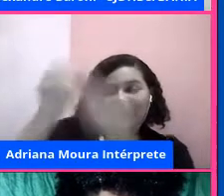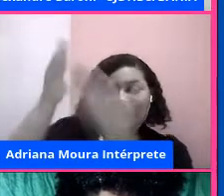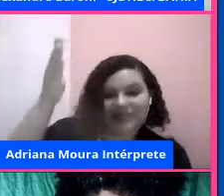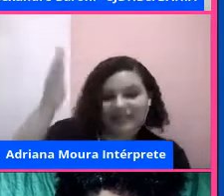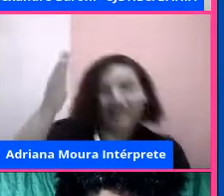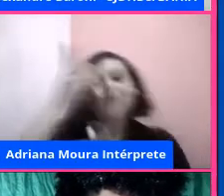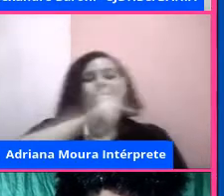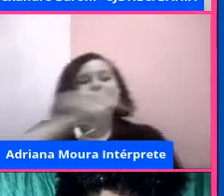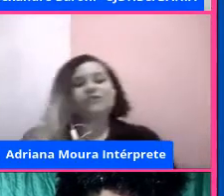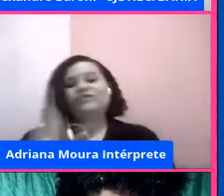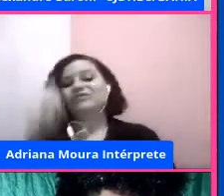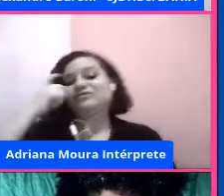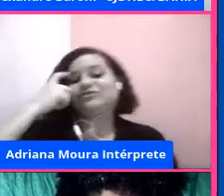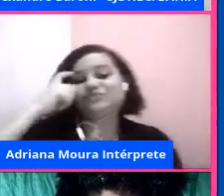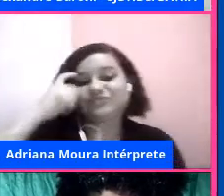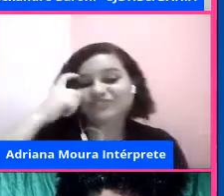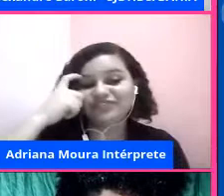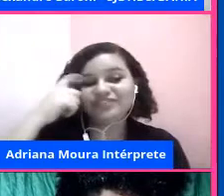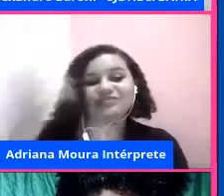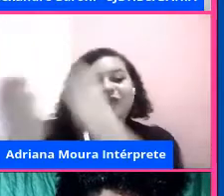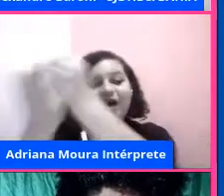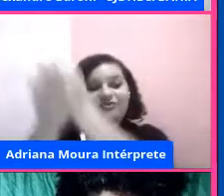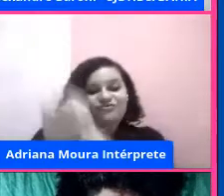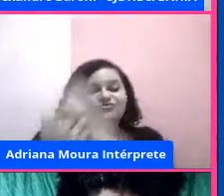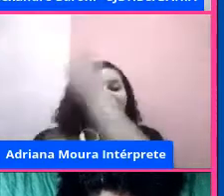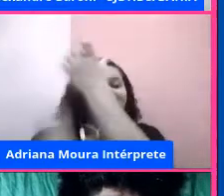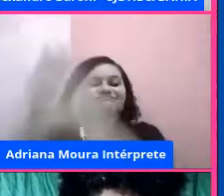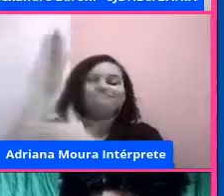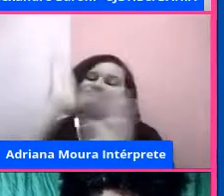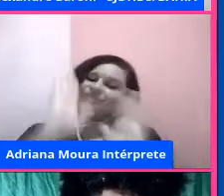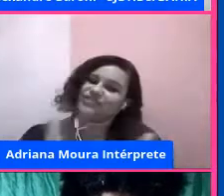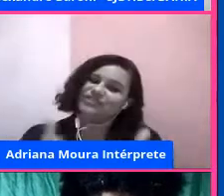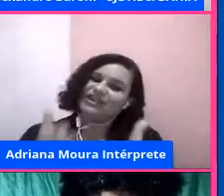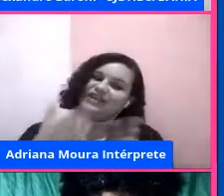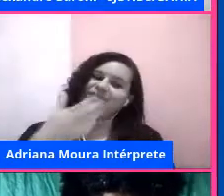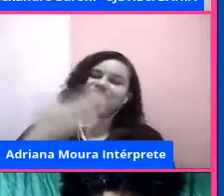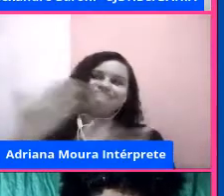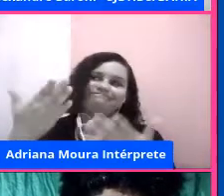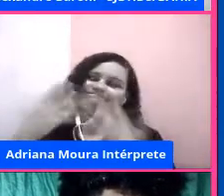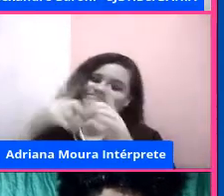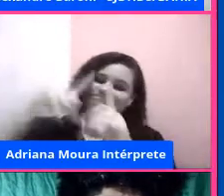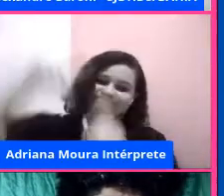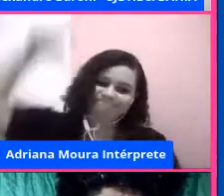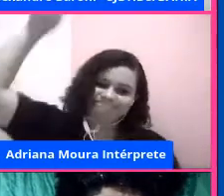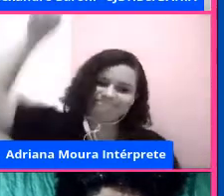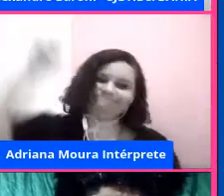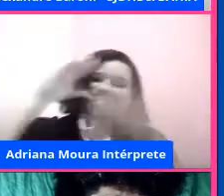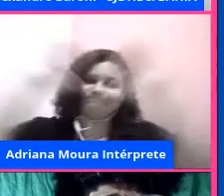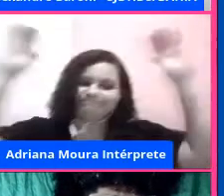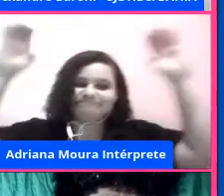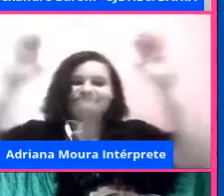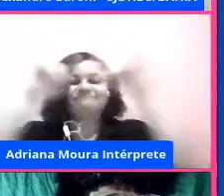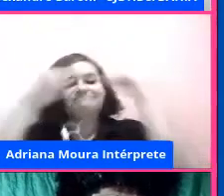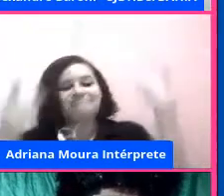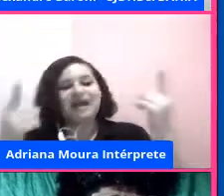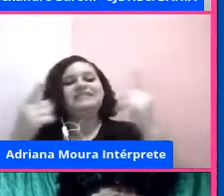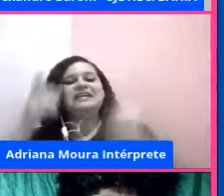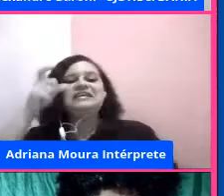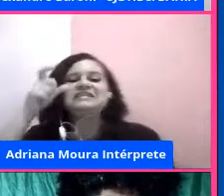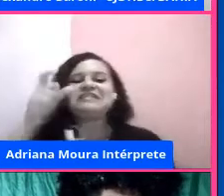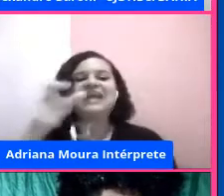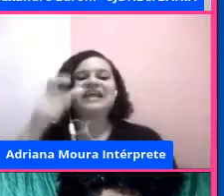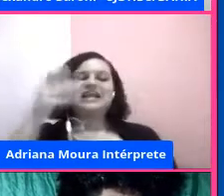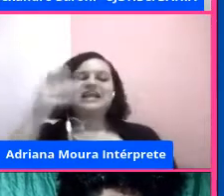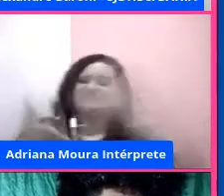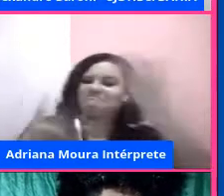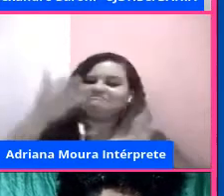nós, mas foi uma pessoa que iniciou esse interesse e essa dedicação na tecnologia